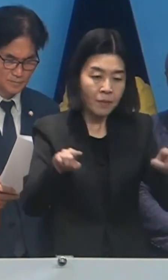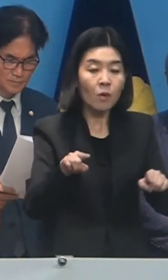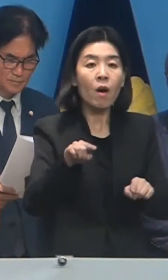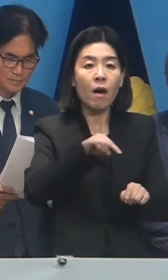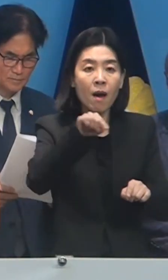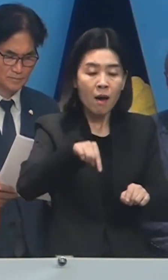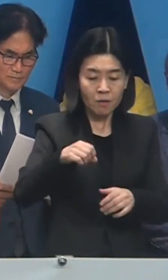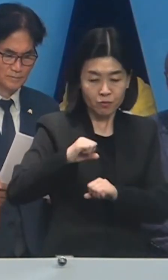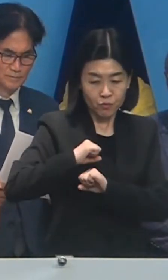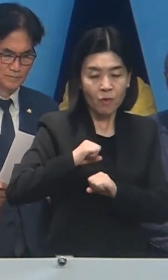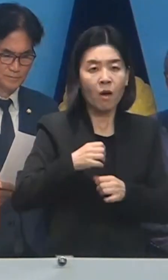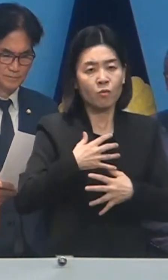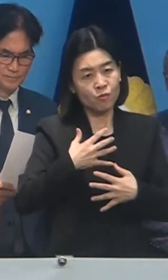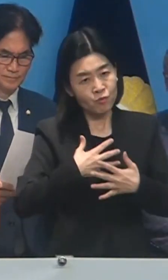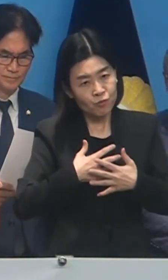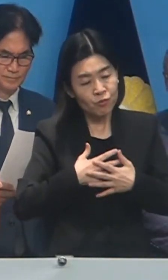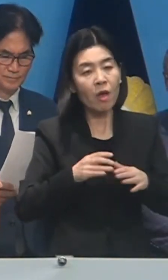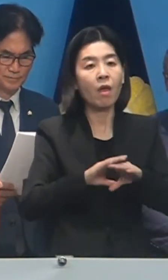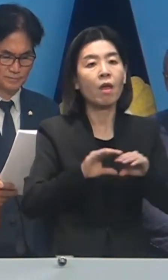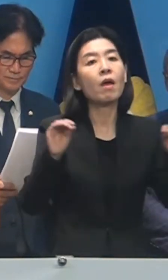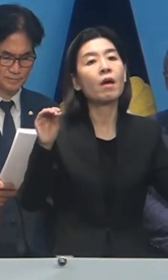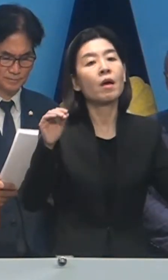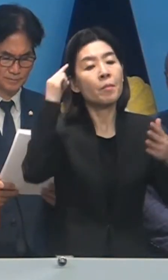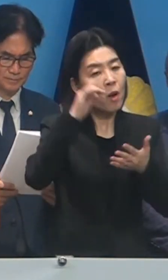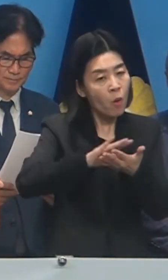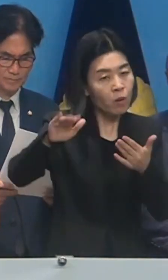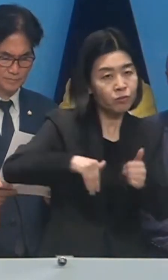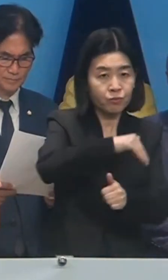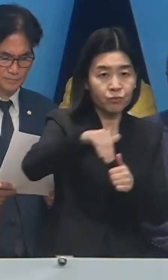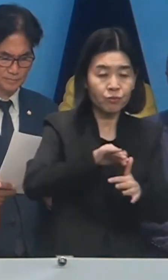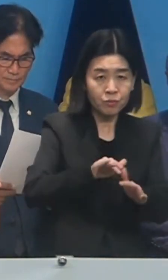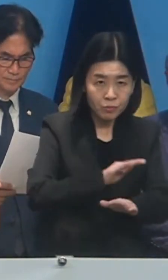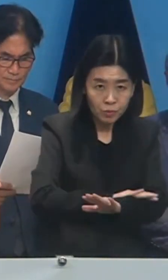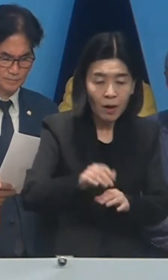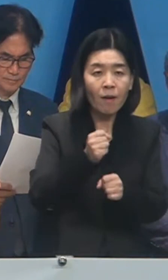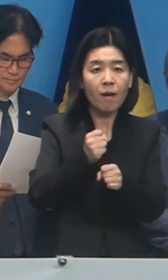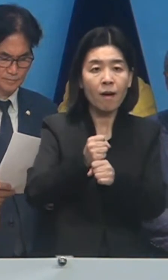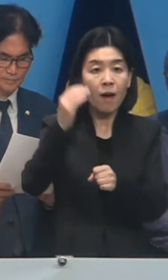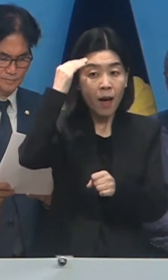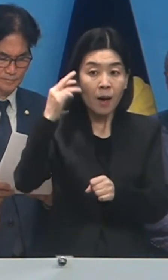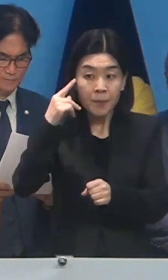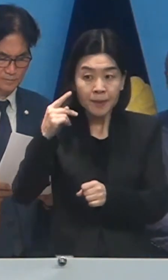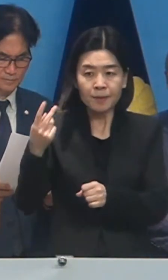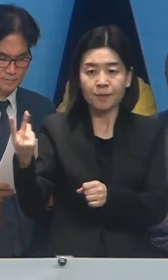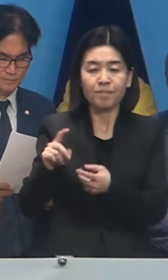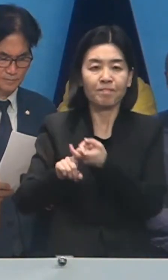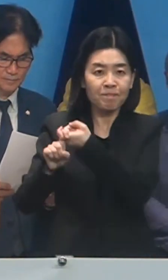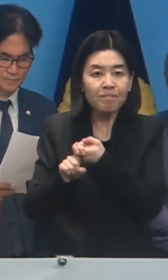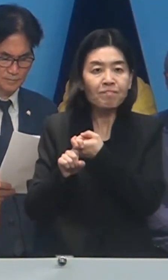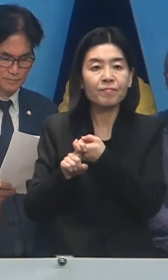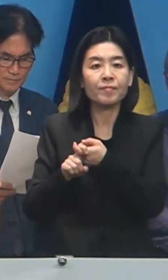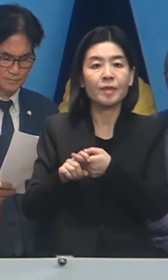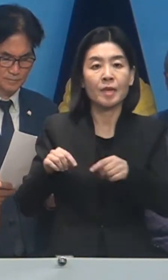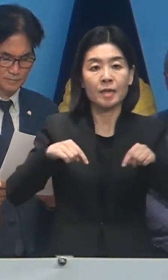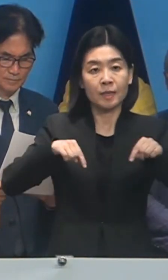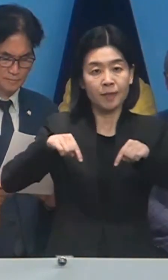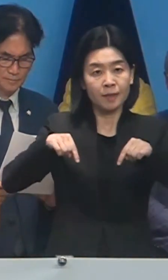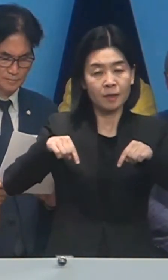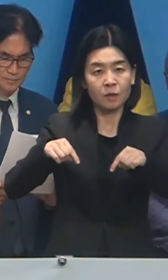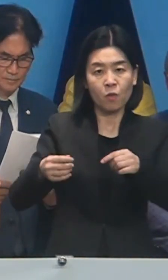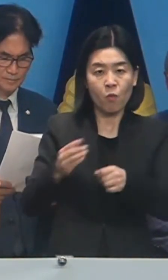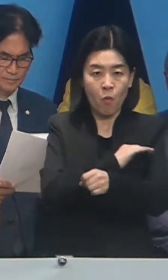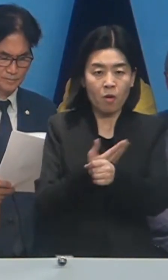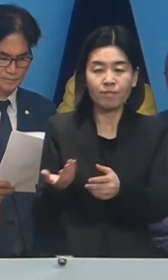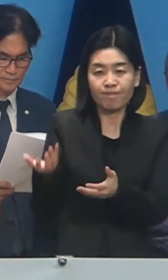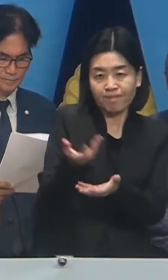긴장을 완화하고 평화 분위기를 조성하고 한미 동맹을 기반으로 전시작전권 환수를 추진하겠다는